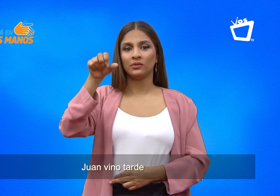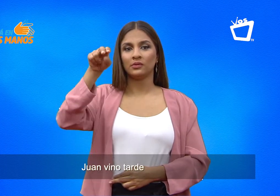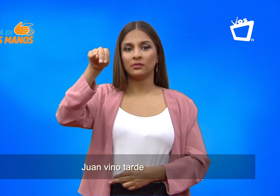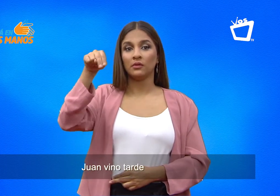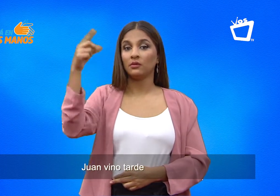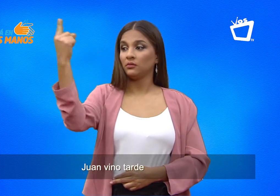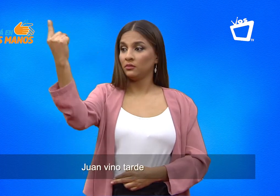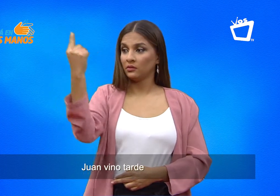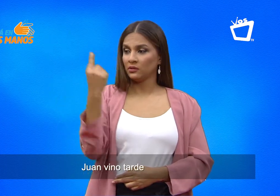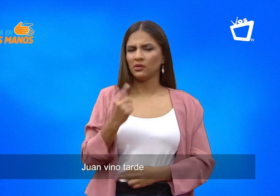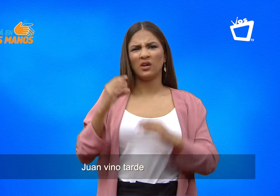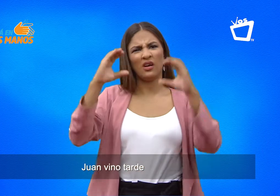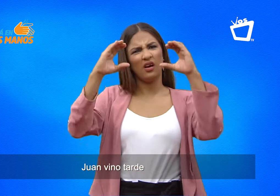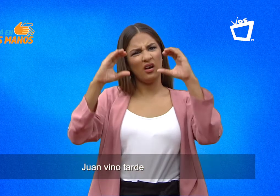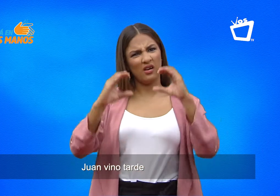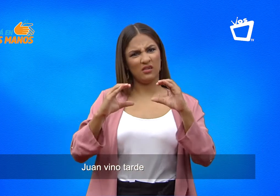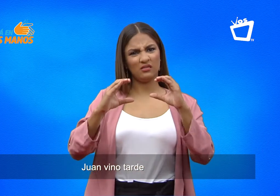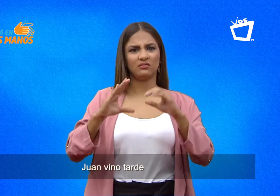Juan vino tarde.